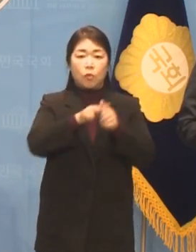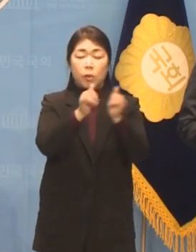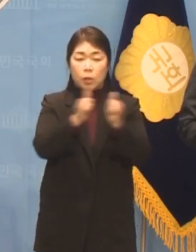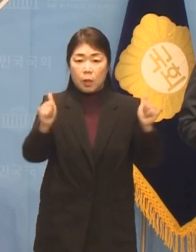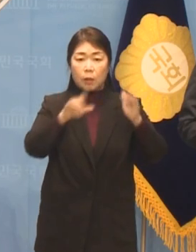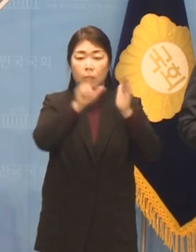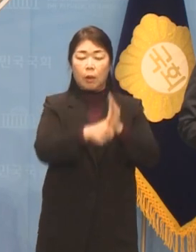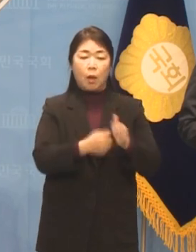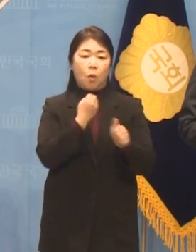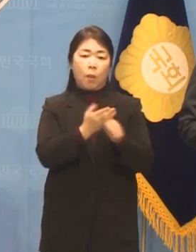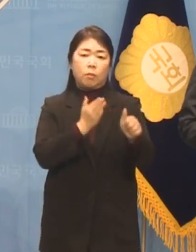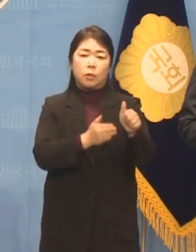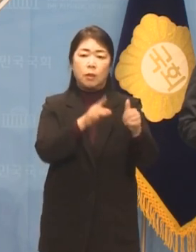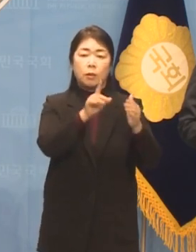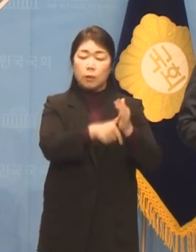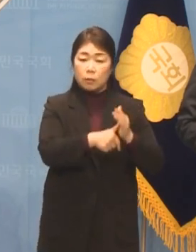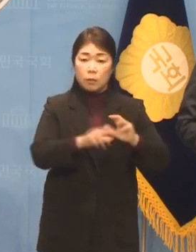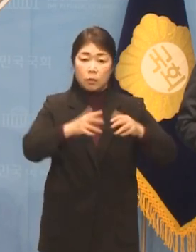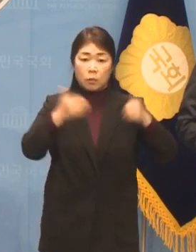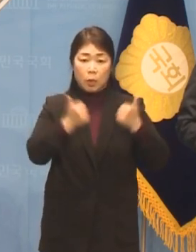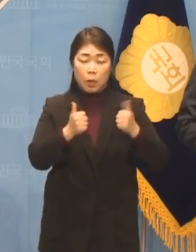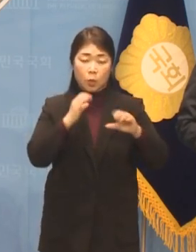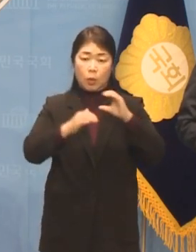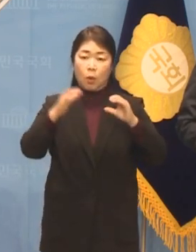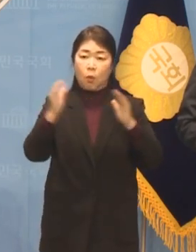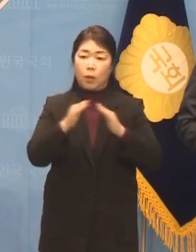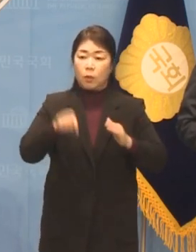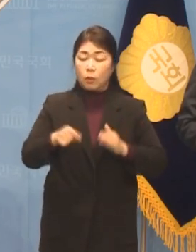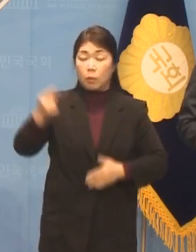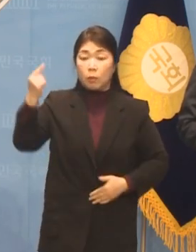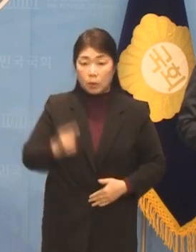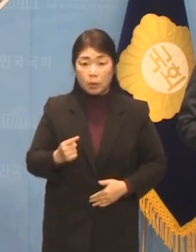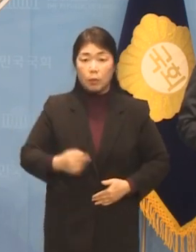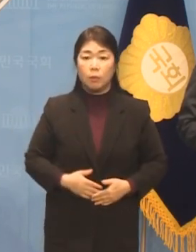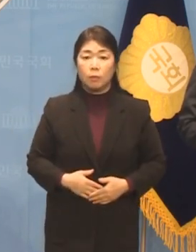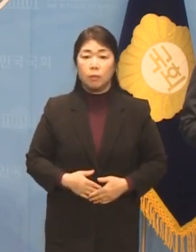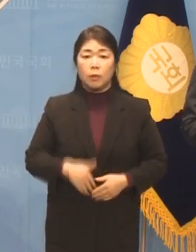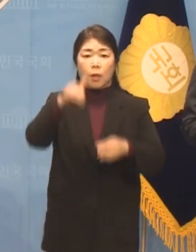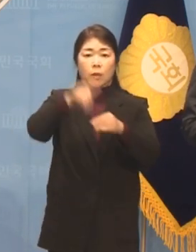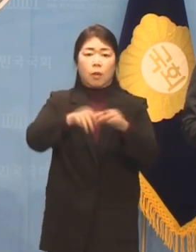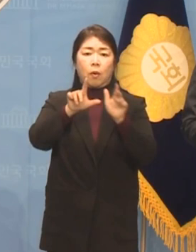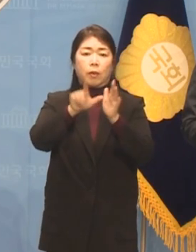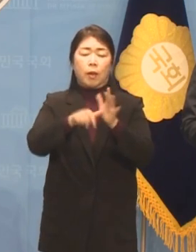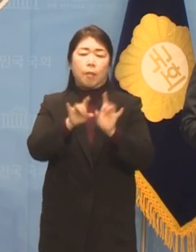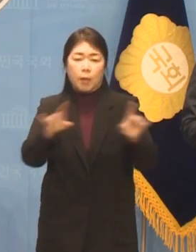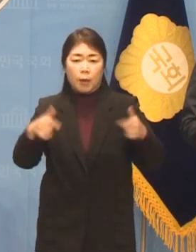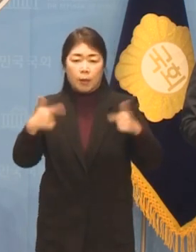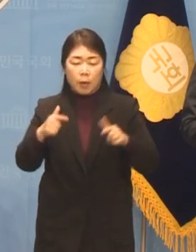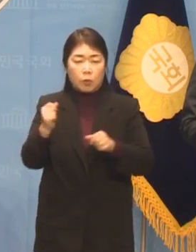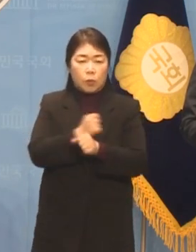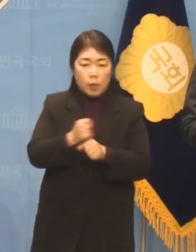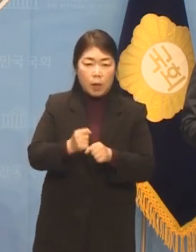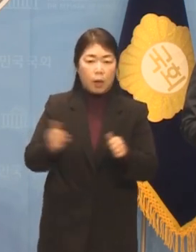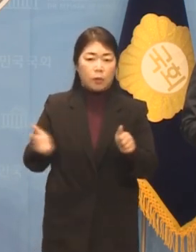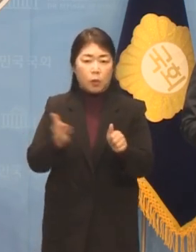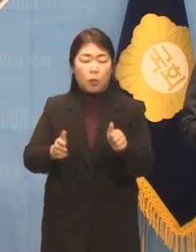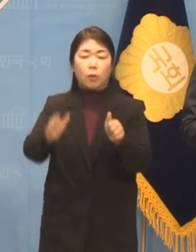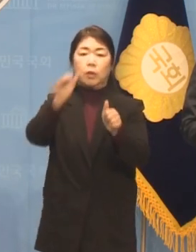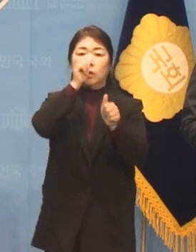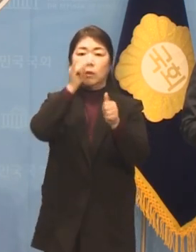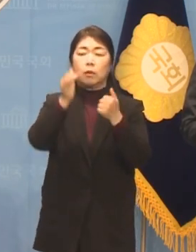사주와 관련해서 국회 소통관 바로 이 자리에서 선거 때마다 이런 식으로 조작과 선동을